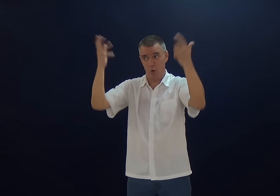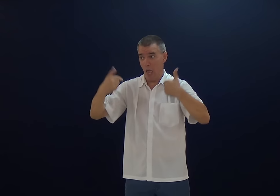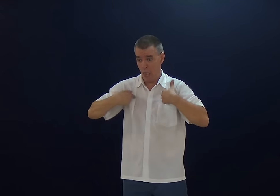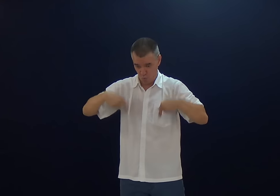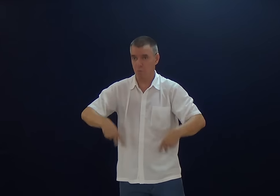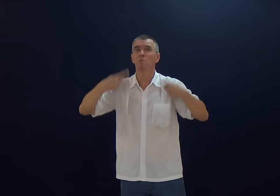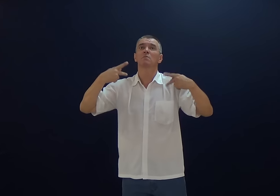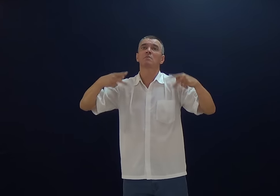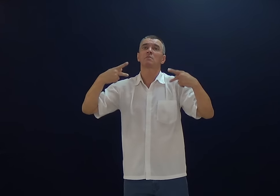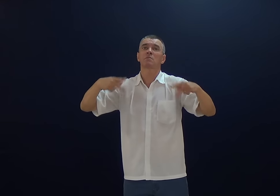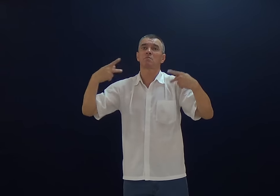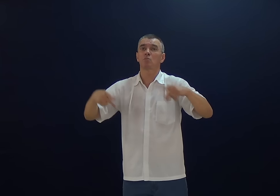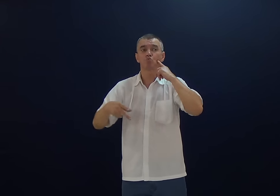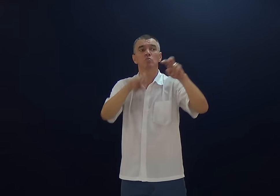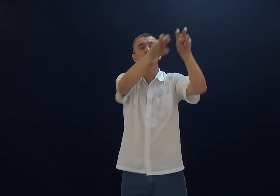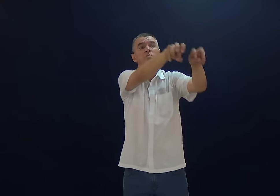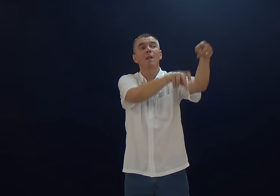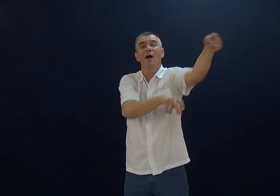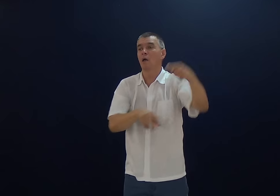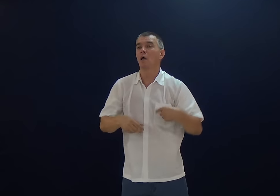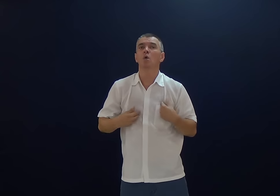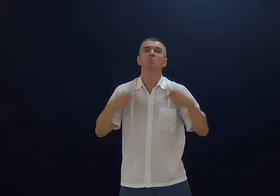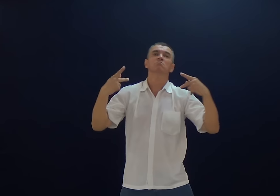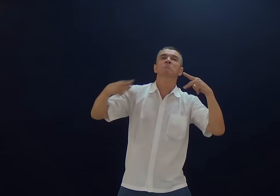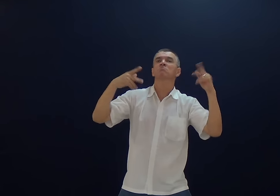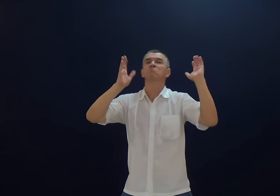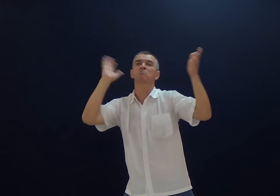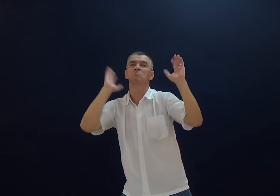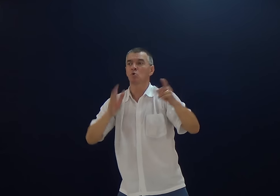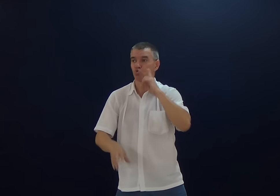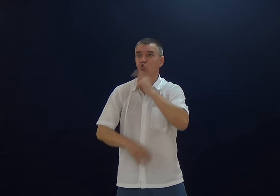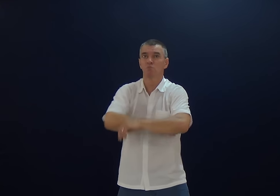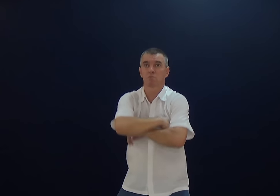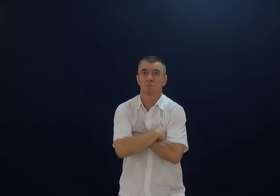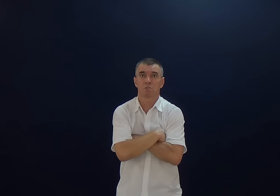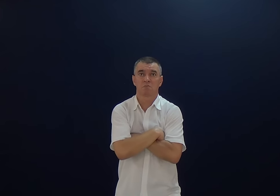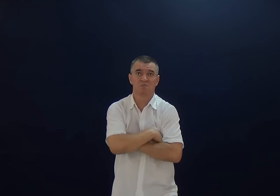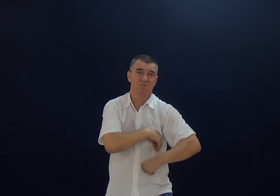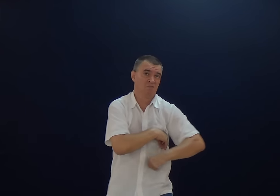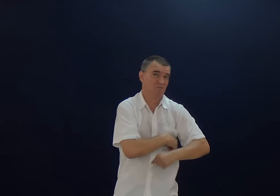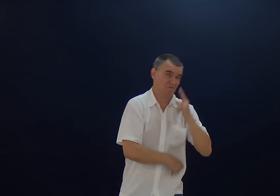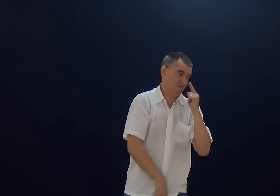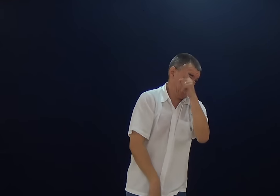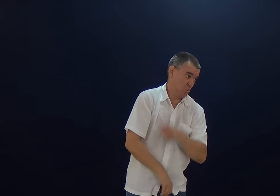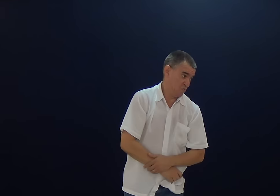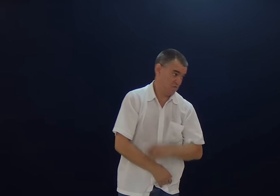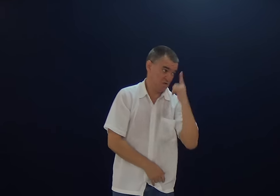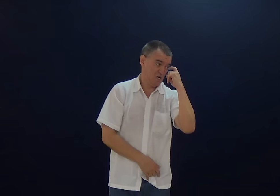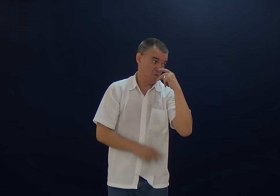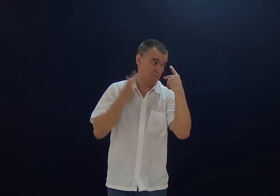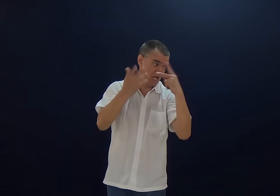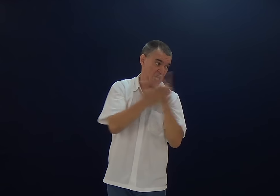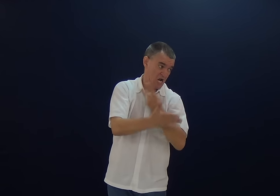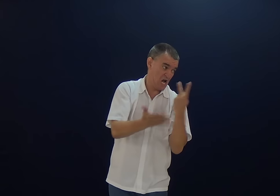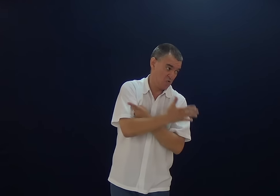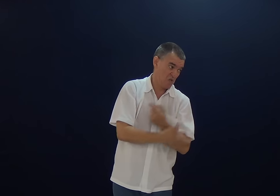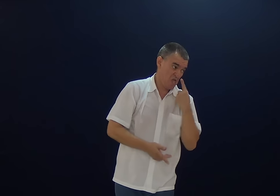tava bem e vinham pregava e tinha um ali na hora da pregação surdo ali na hora da pregação Ó você viu Você viu